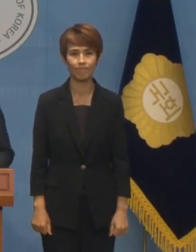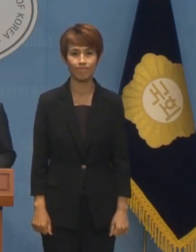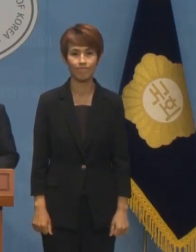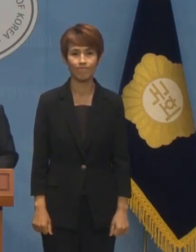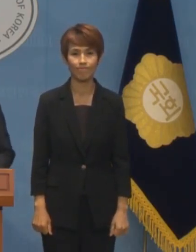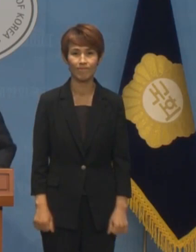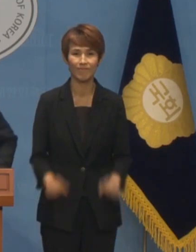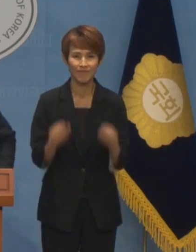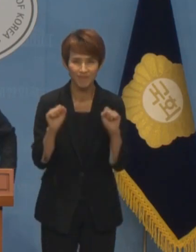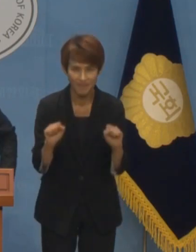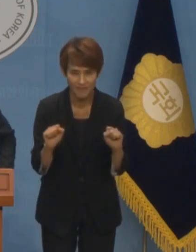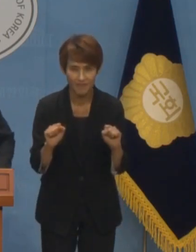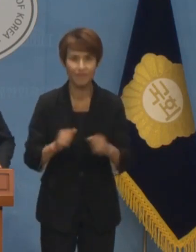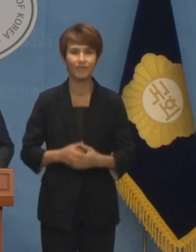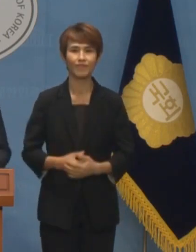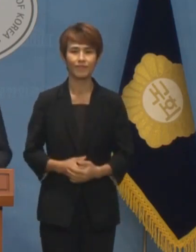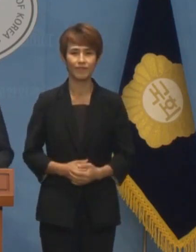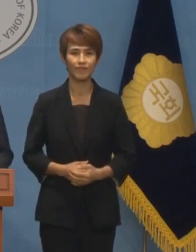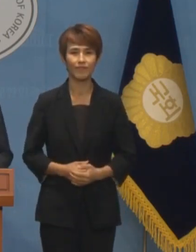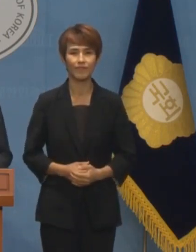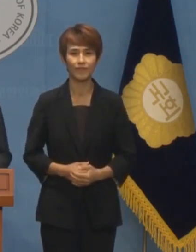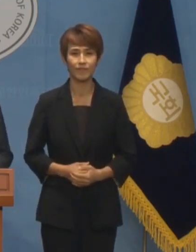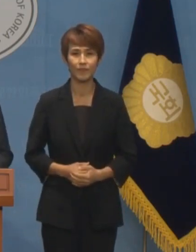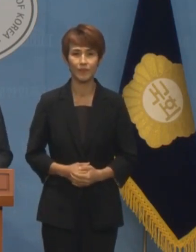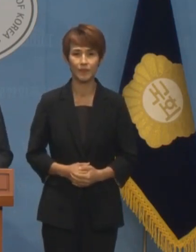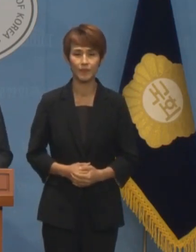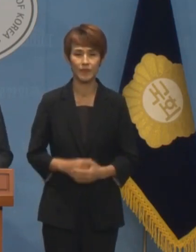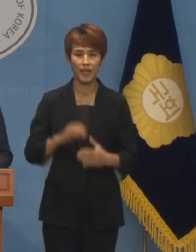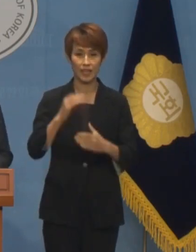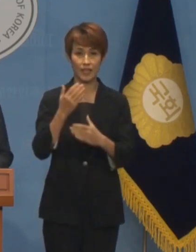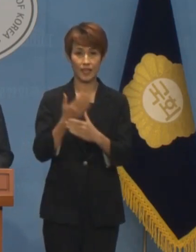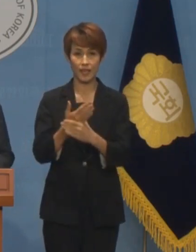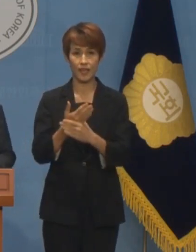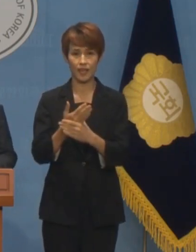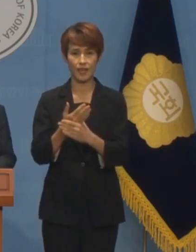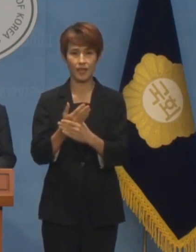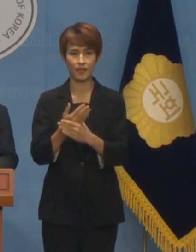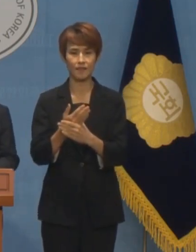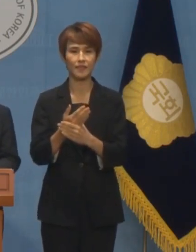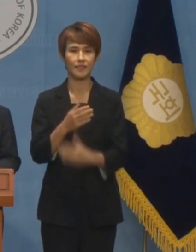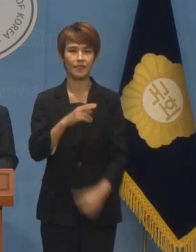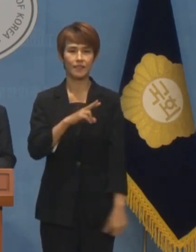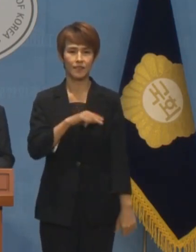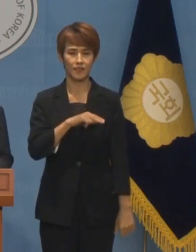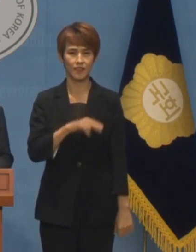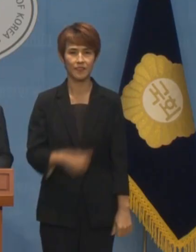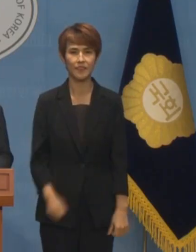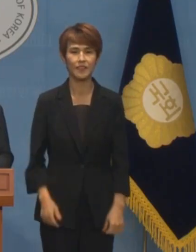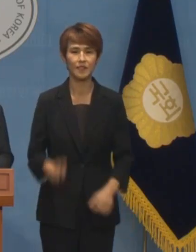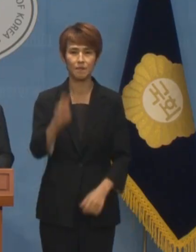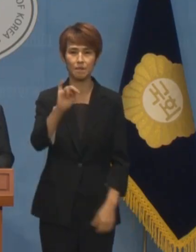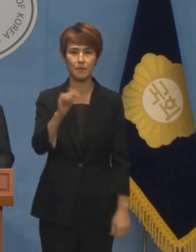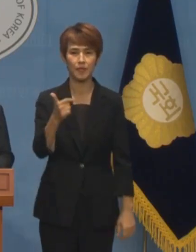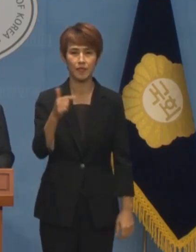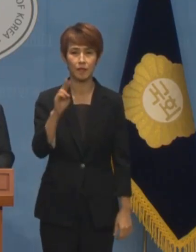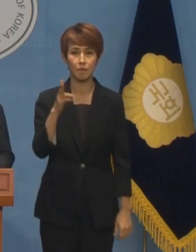예, 안녕하세요. 저는 안양시 동안구 갑 국회의원